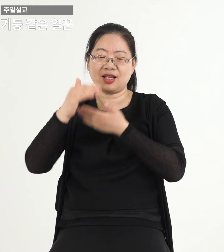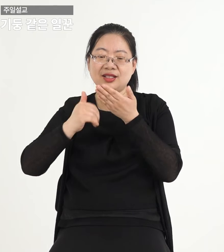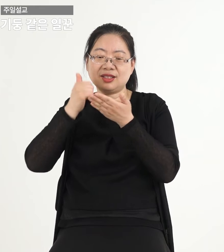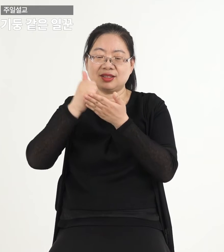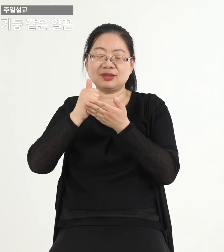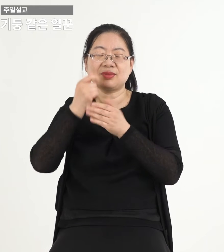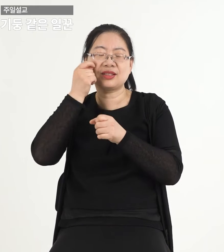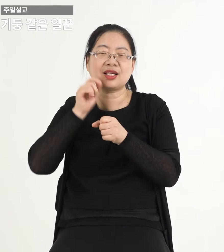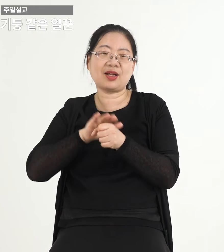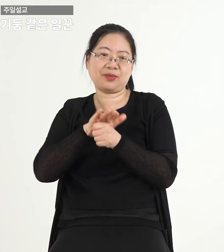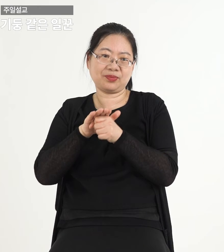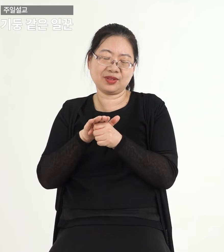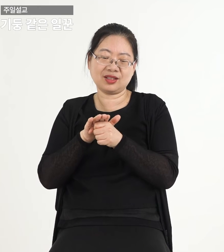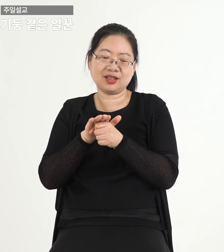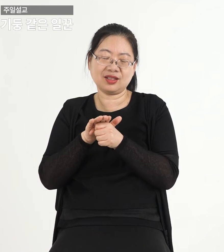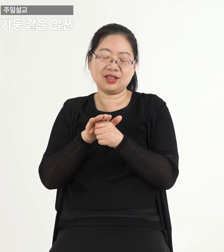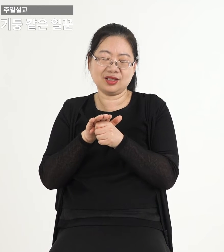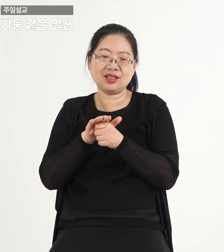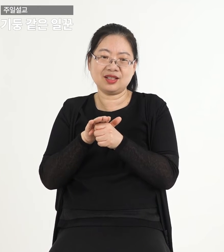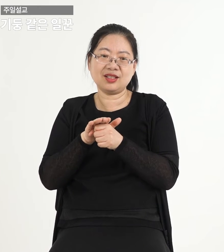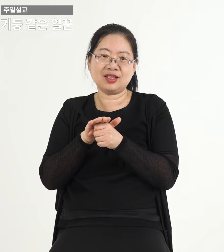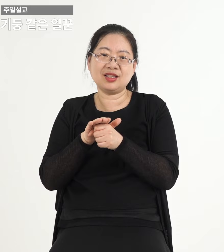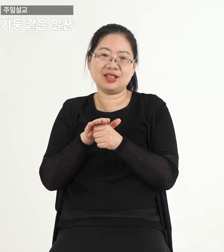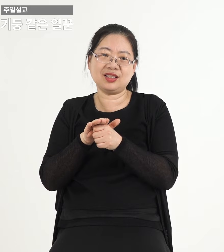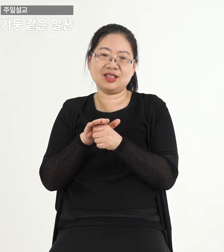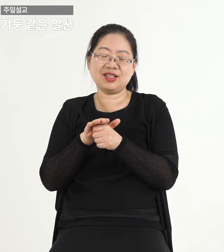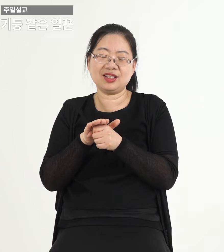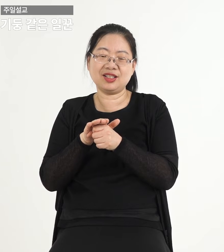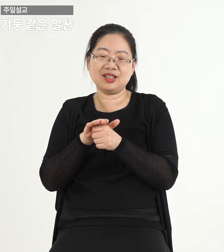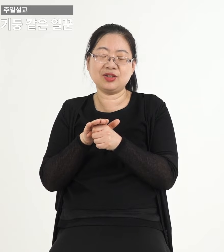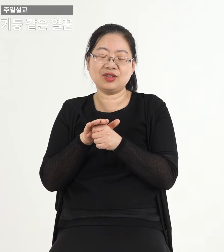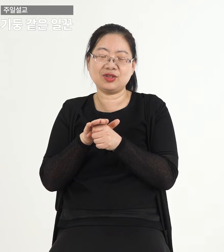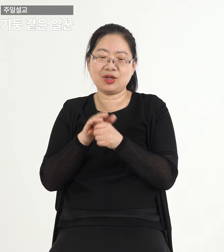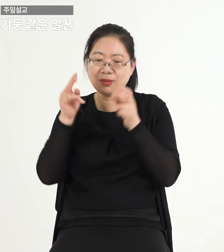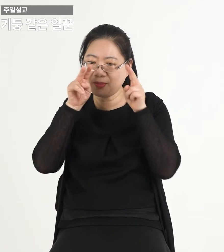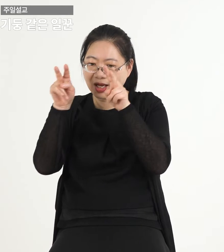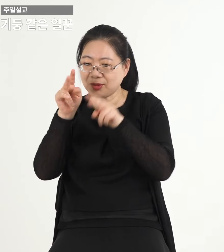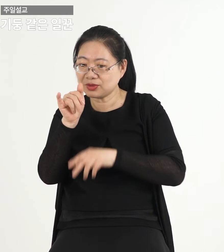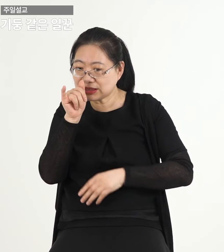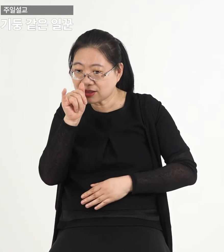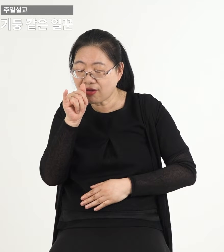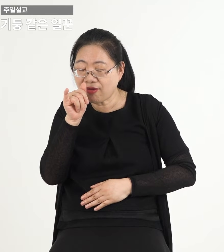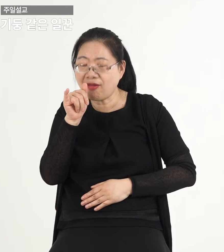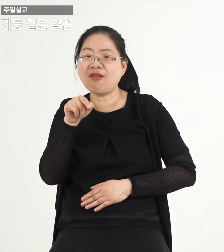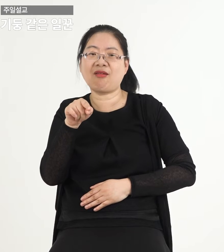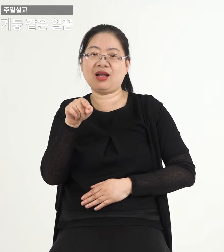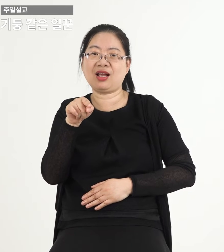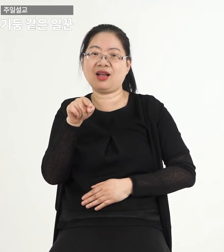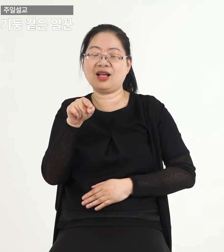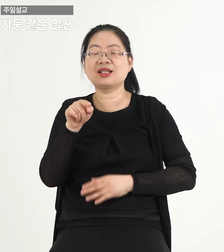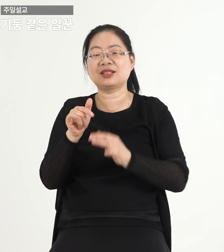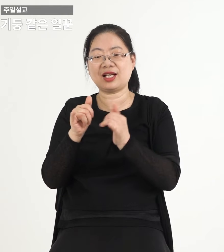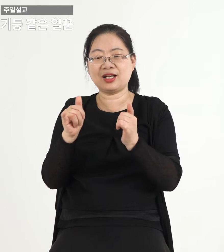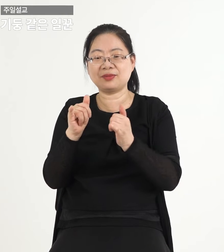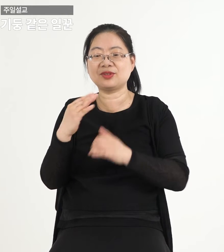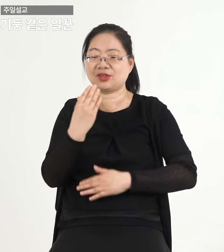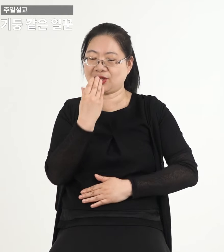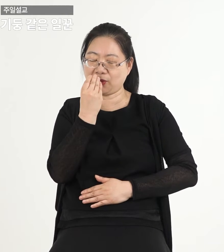하나님의 자비와 긍휼로 끌고 가는 싸움을 할 수 있다면 그 사람은 거룩한